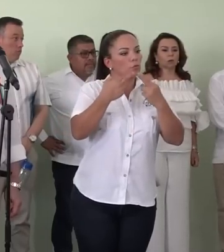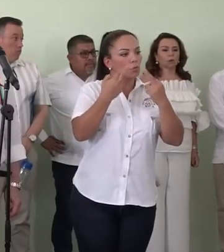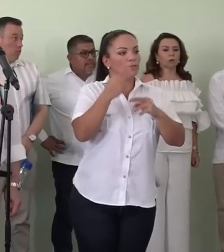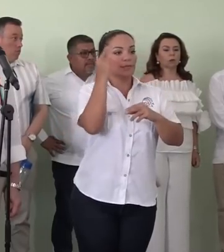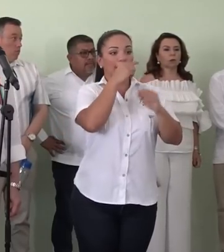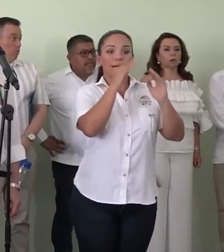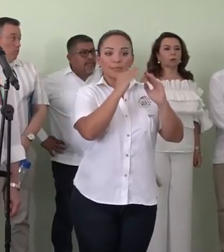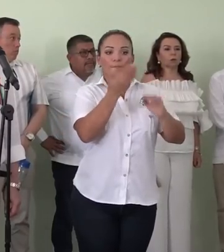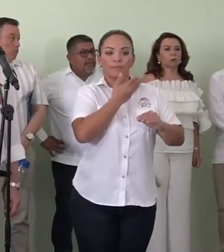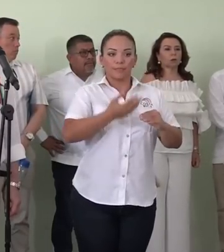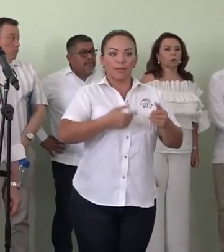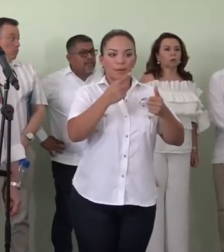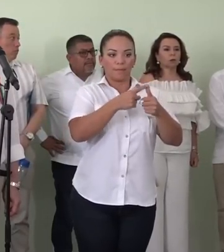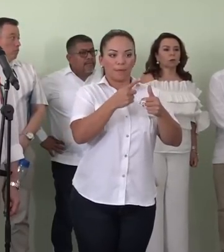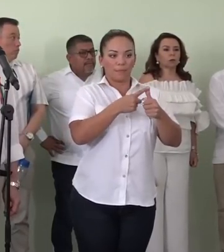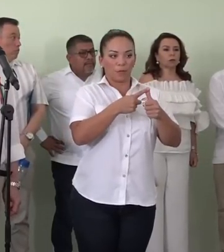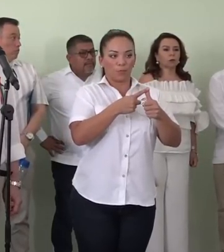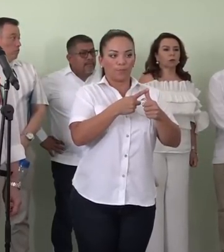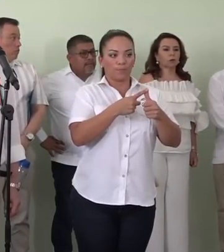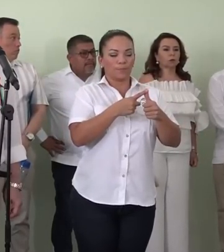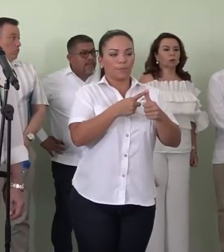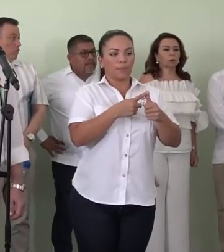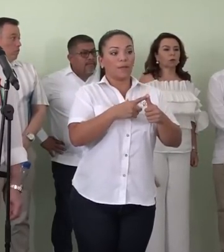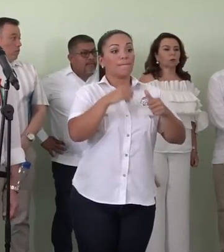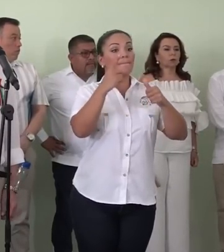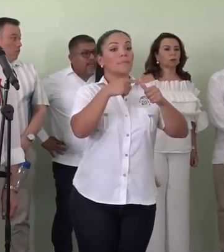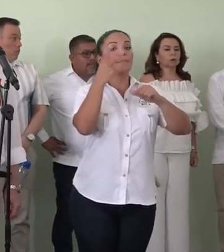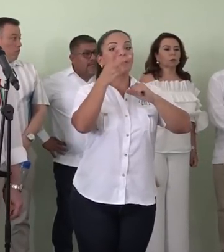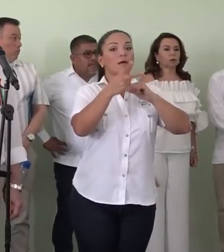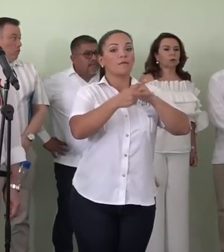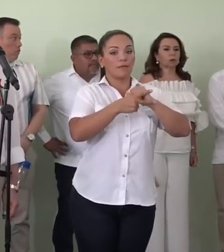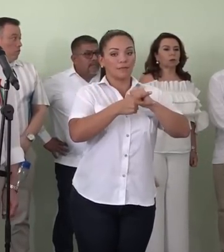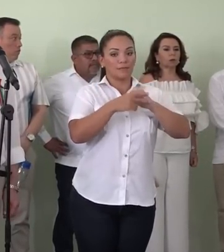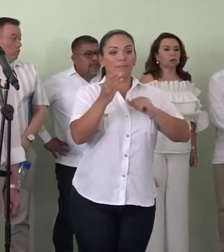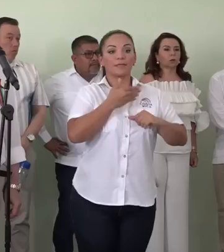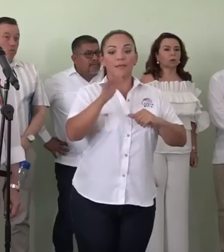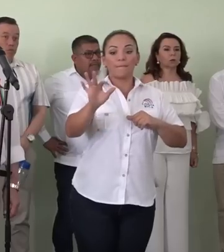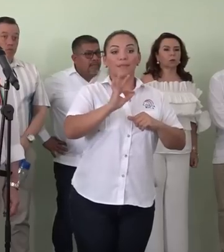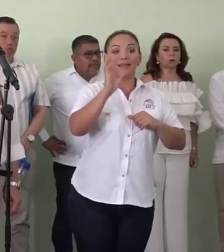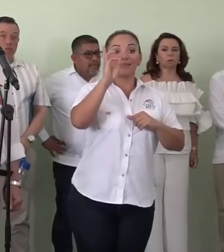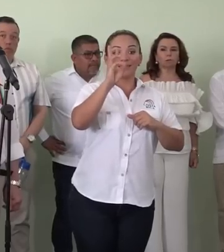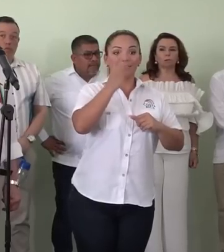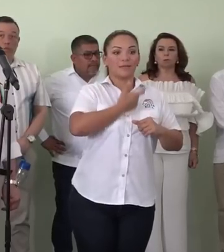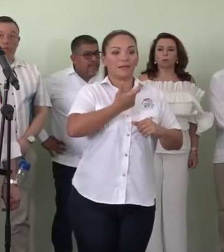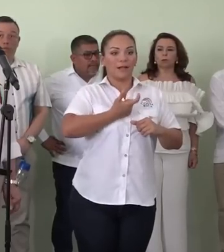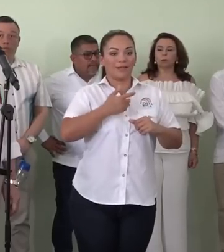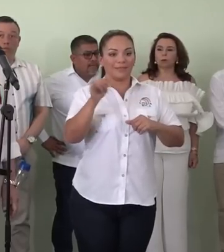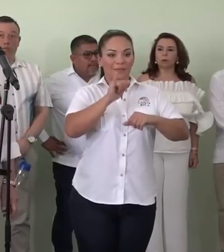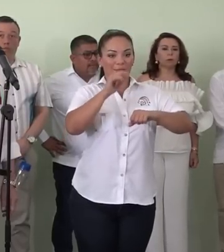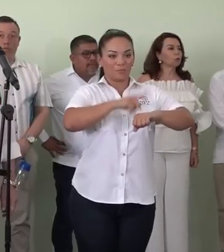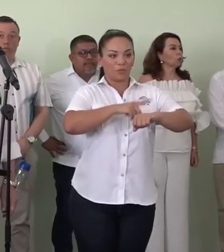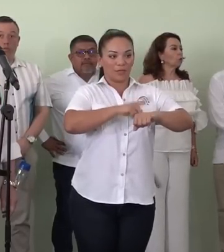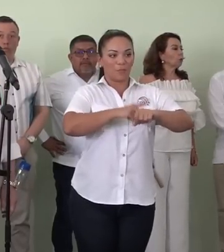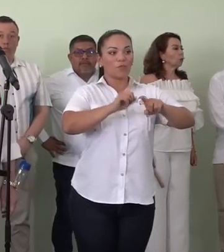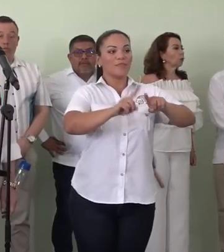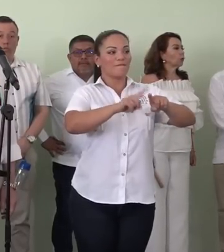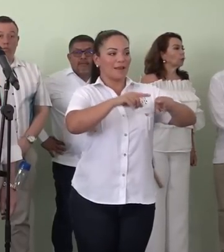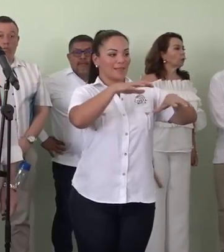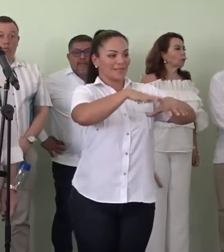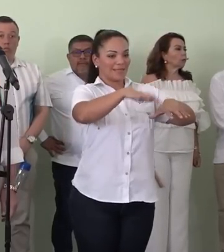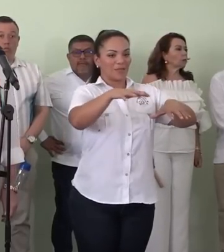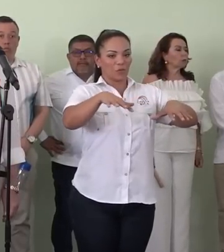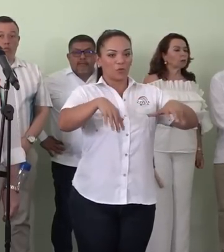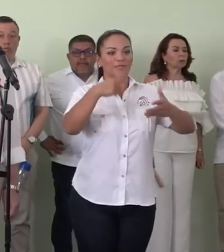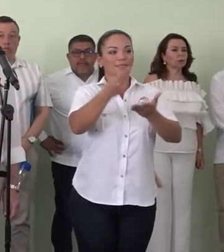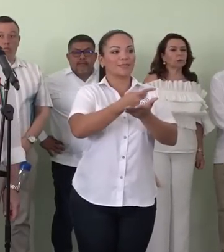Casa Presidencial. Por primera vez un presidente invita a los 6 alcaldes al mismo tiempo de los diferentes cantones de